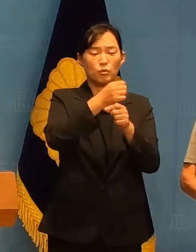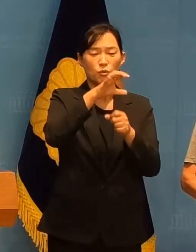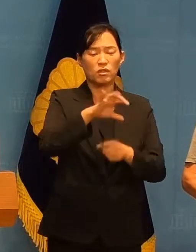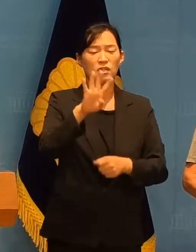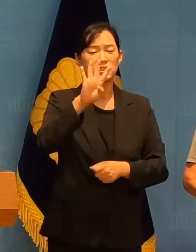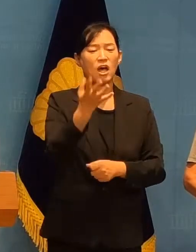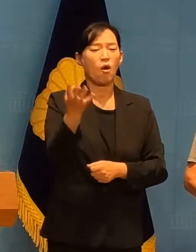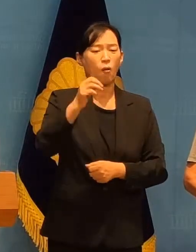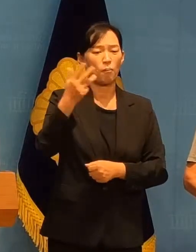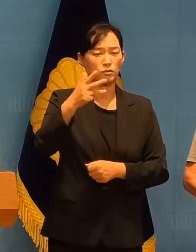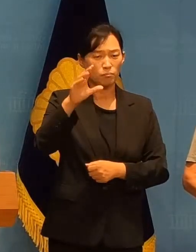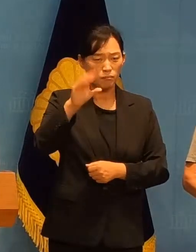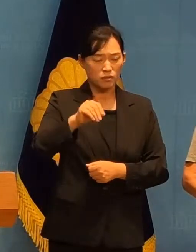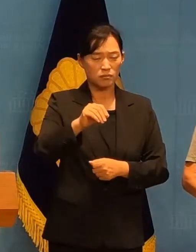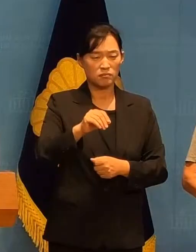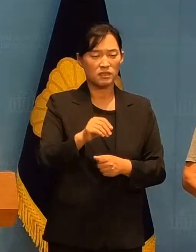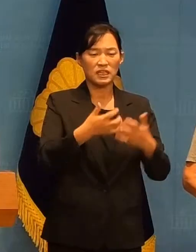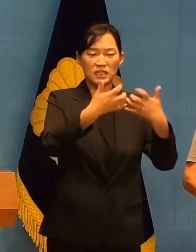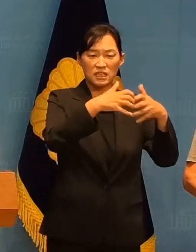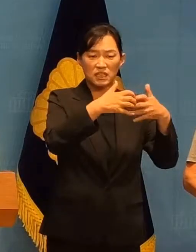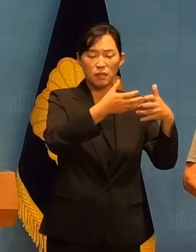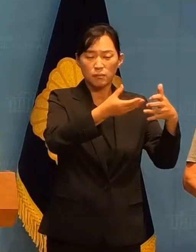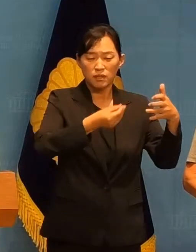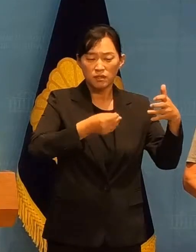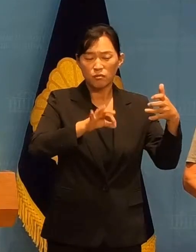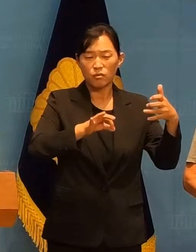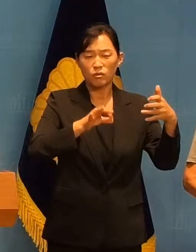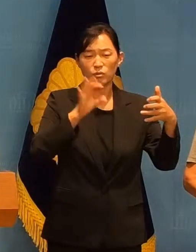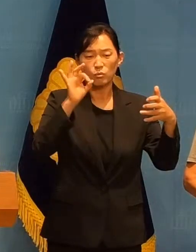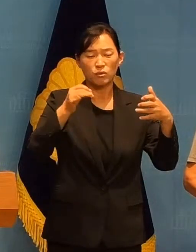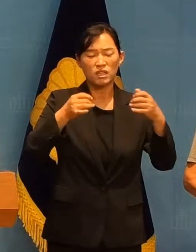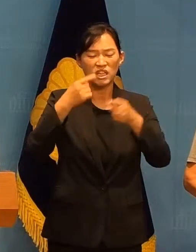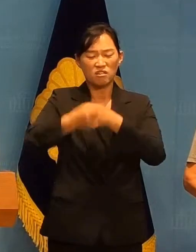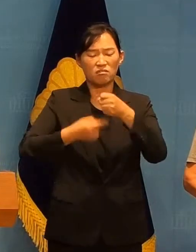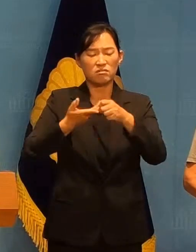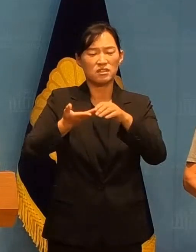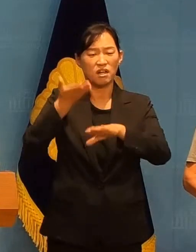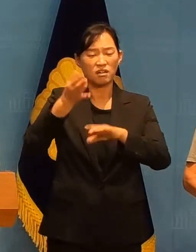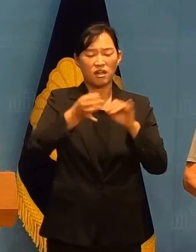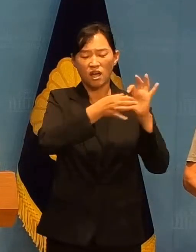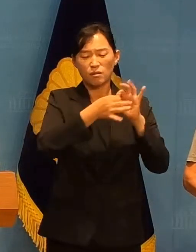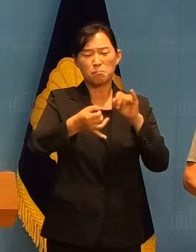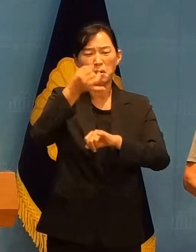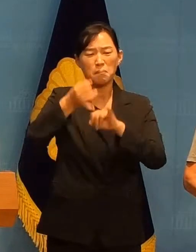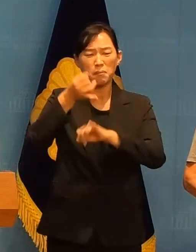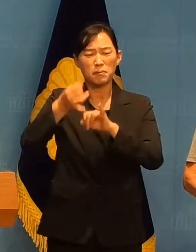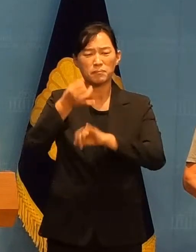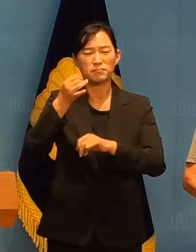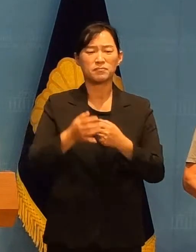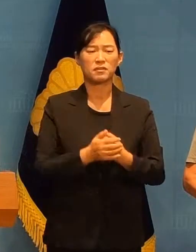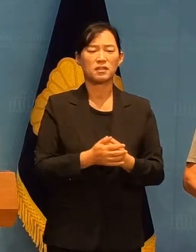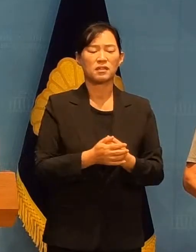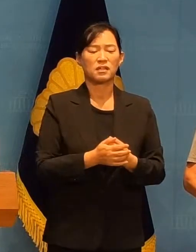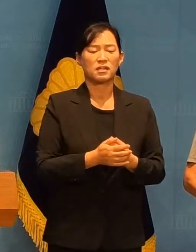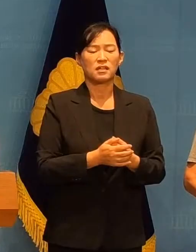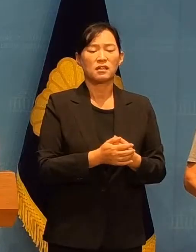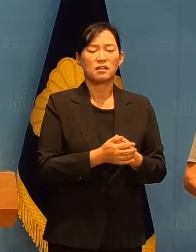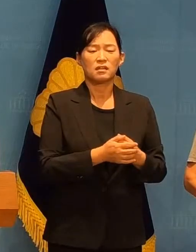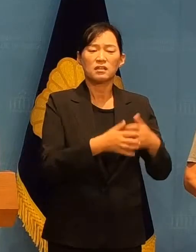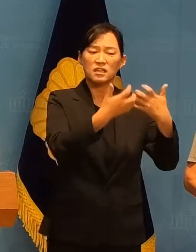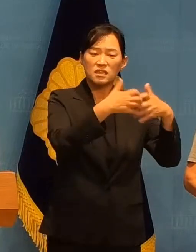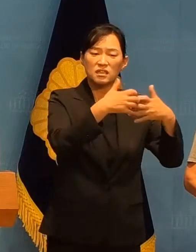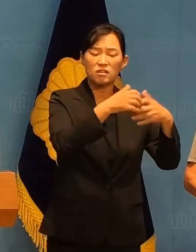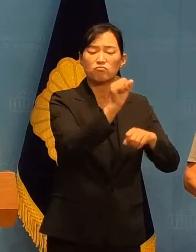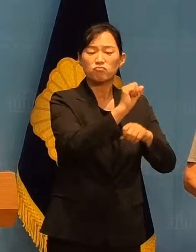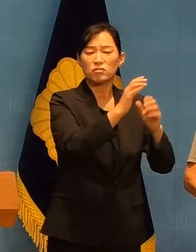원에 달하는 장비 임대료를 1년 넘게 체불해오고 있습니다. 30여 명에 달하는 장비기사들이 밀린 장비